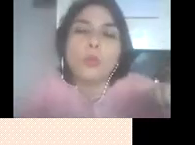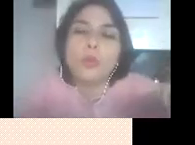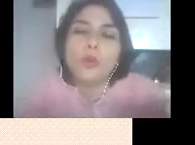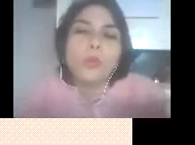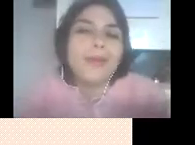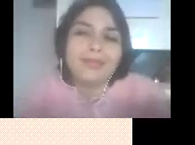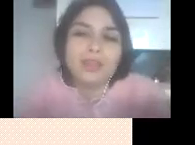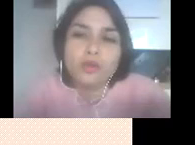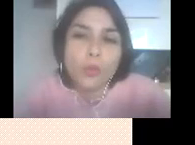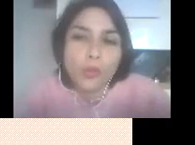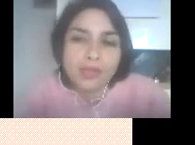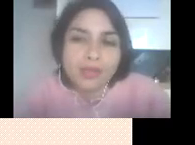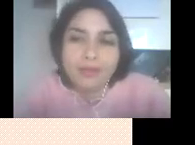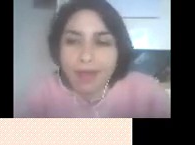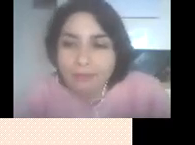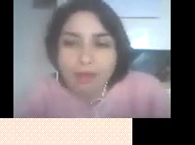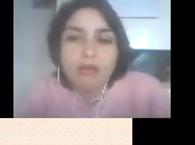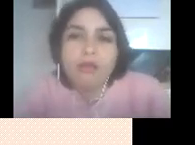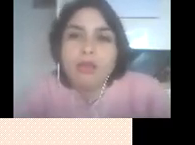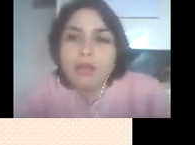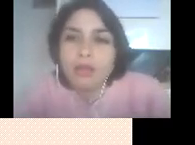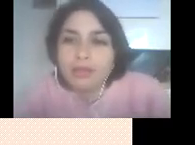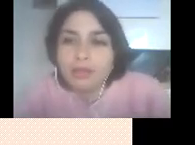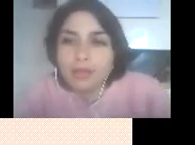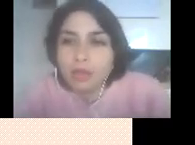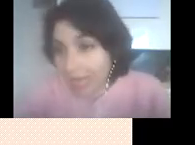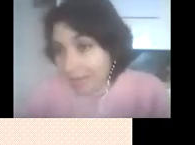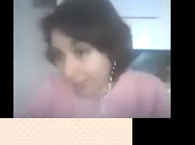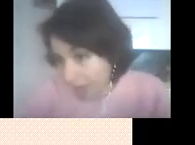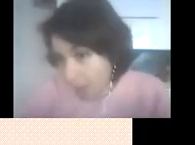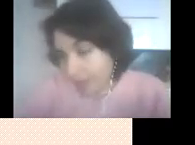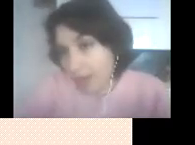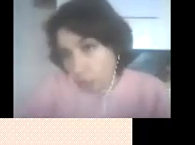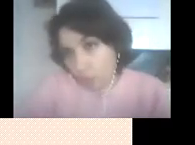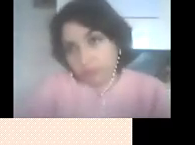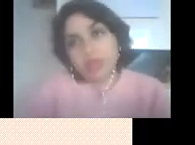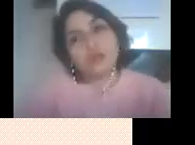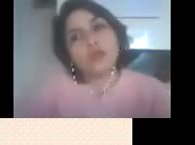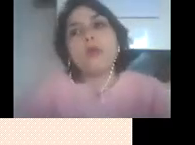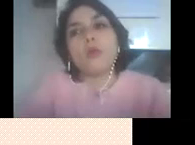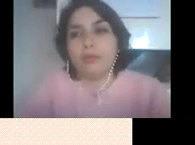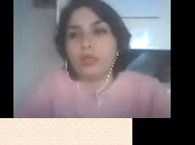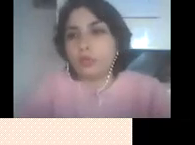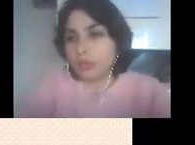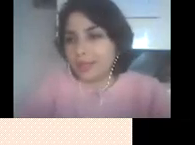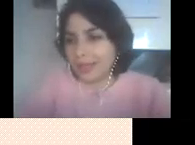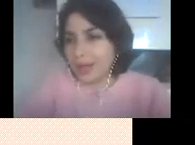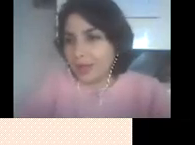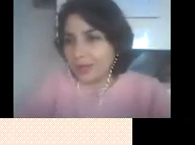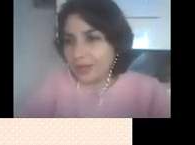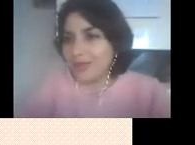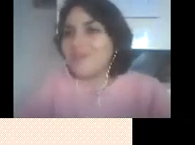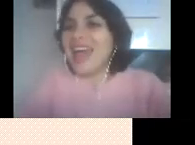lo rompió con un martillo y no podía, se quebraba? O sea, la tela y la madera la usó, de eso yo me acuerdo. Usó la tela